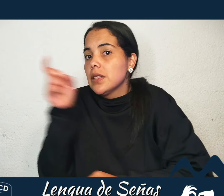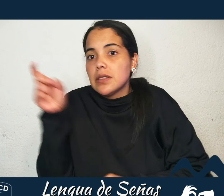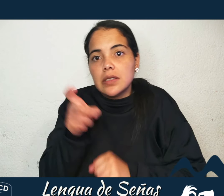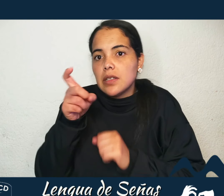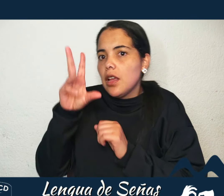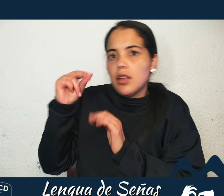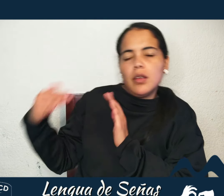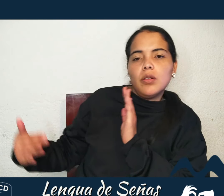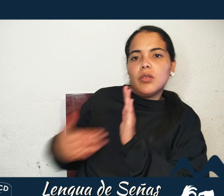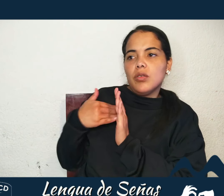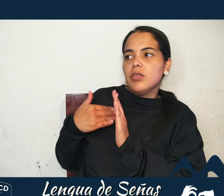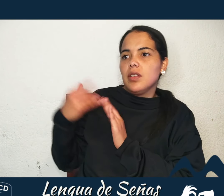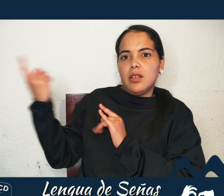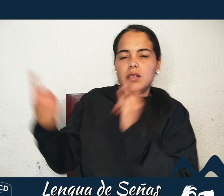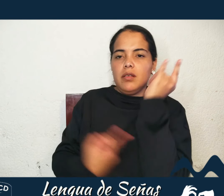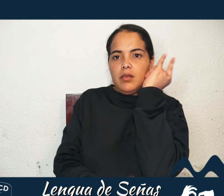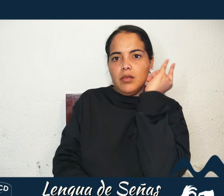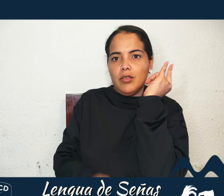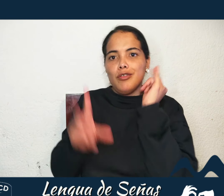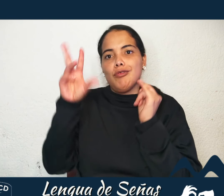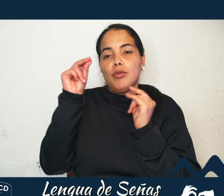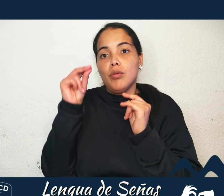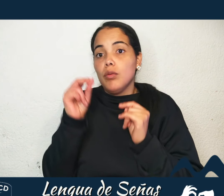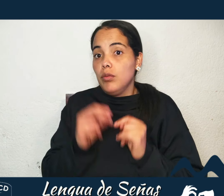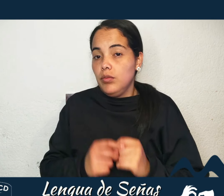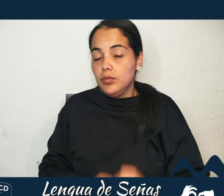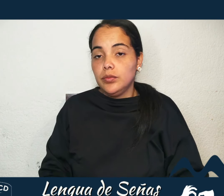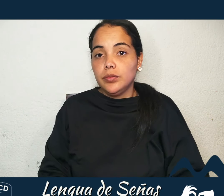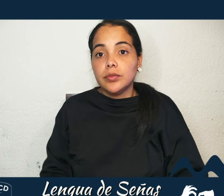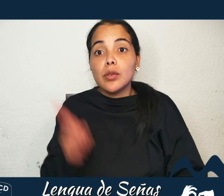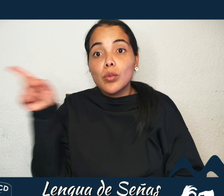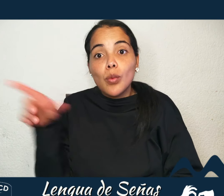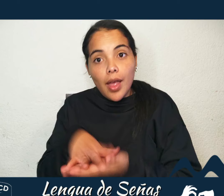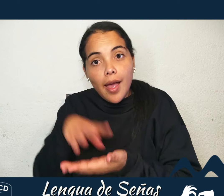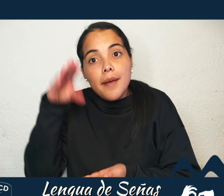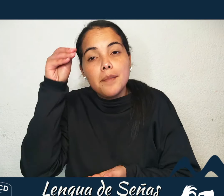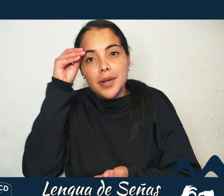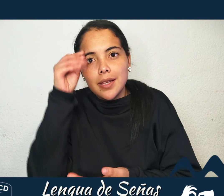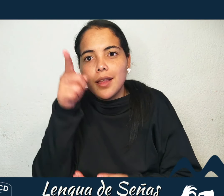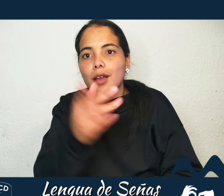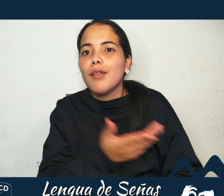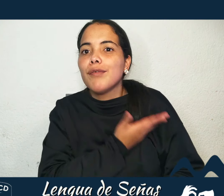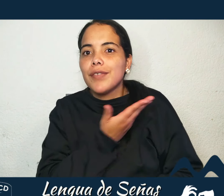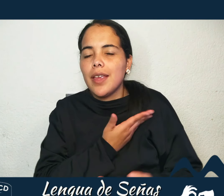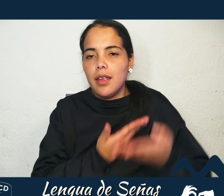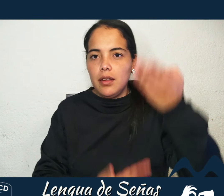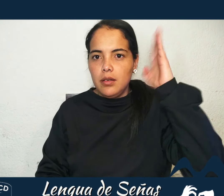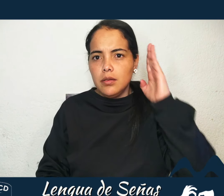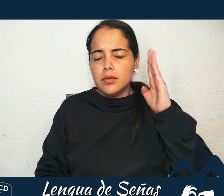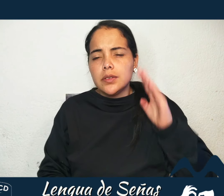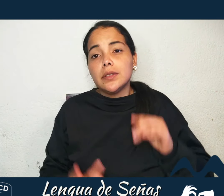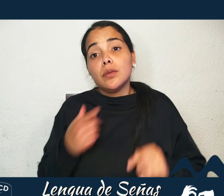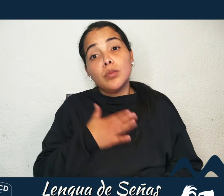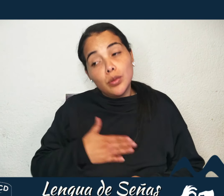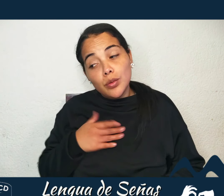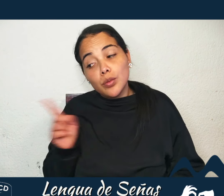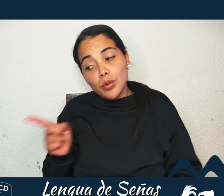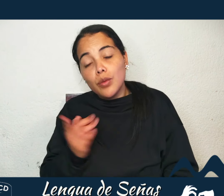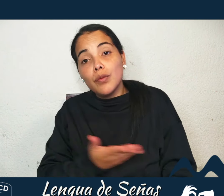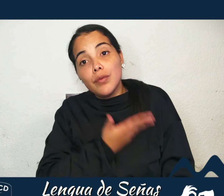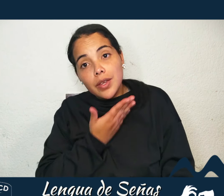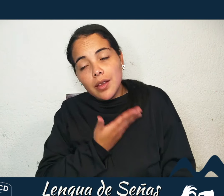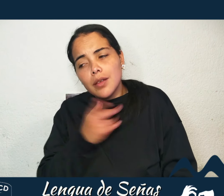dejando que tú vivas es suficiente para tu vida. Yo sé lo que es necesario. Confía en